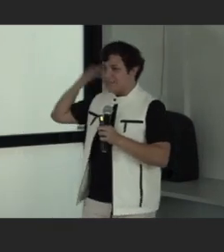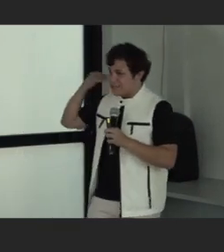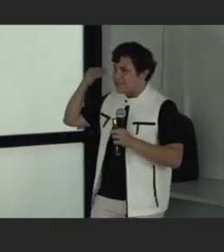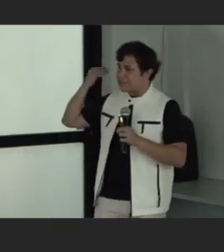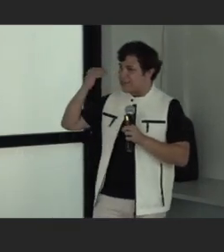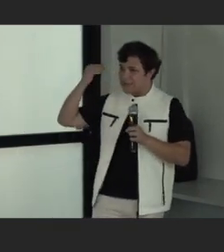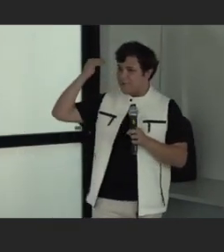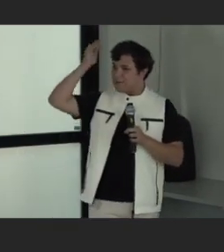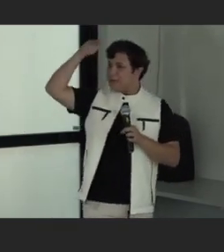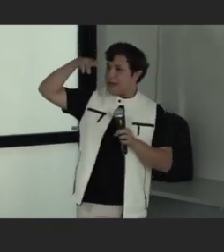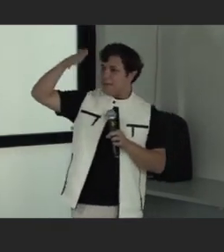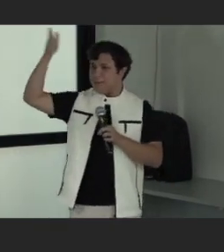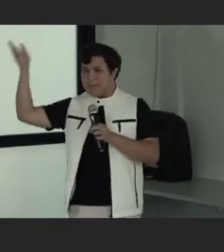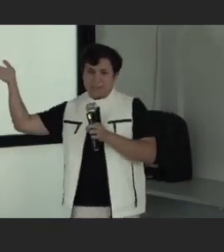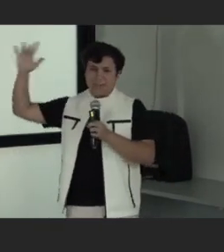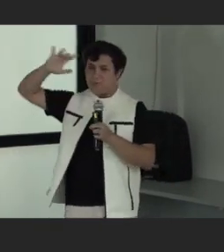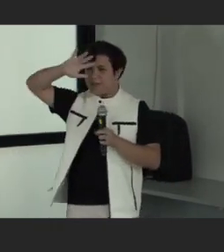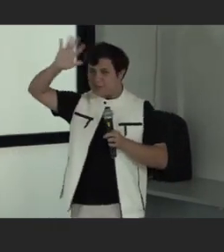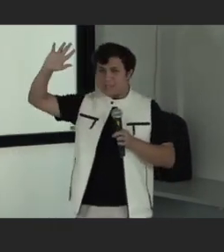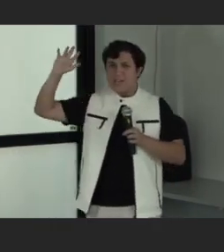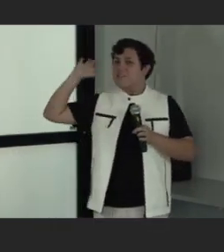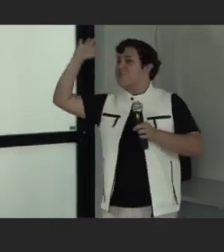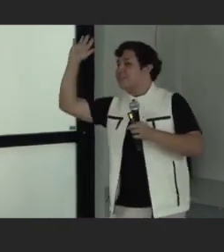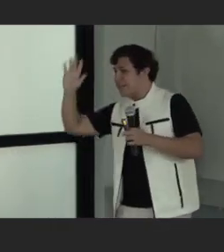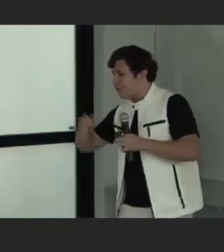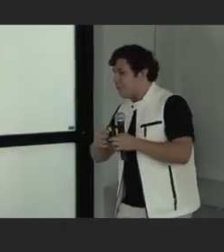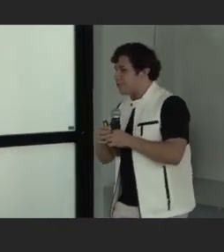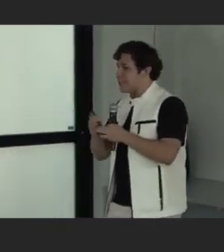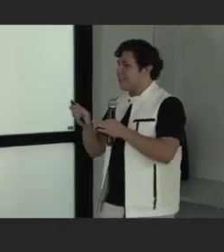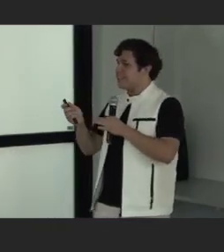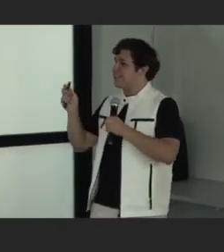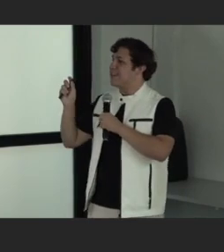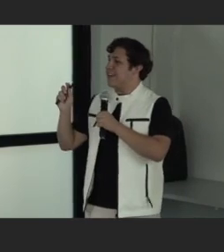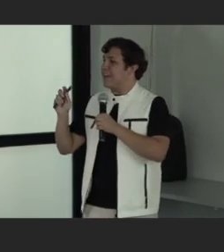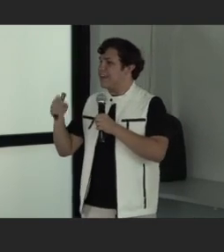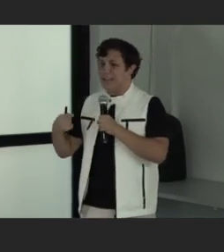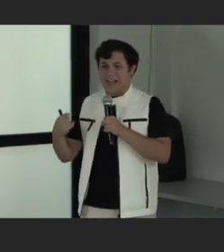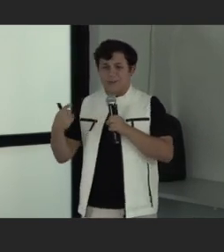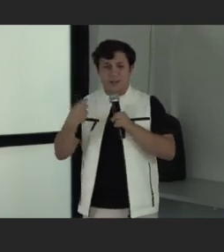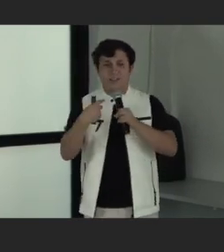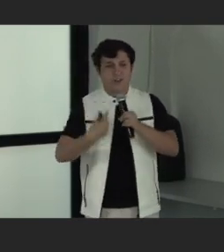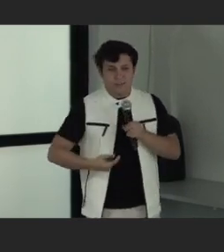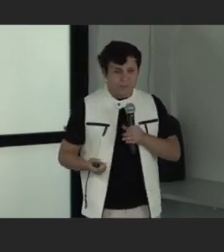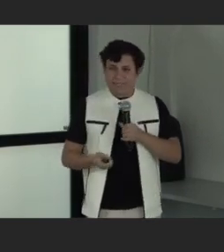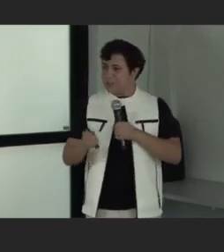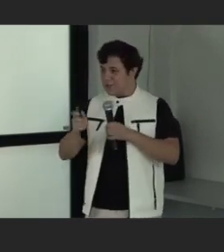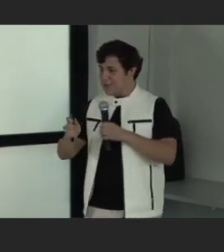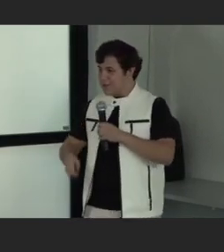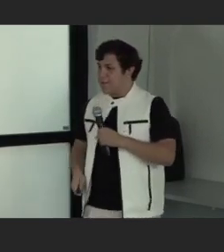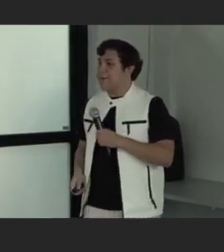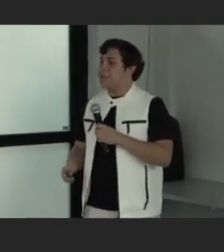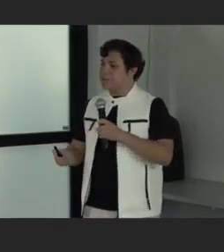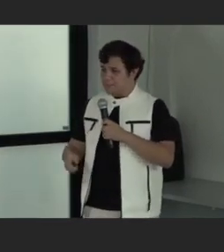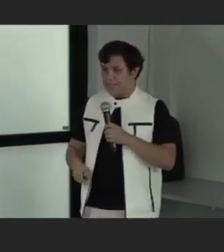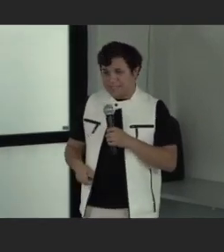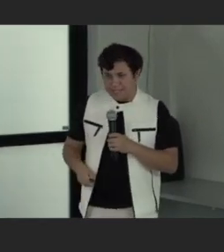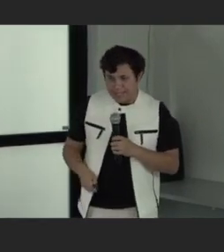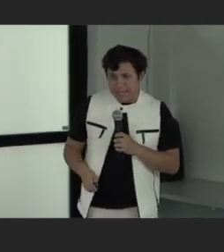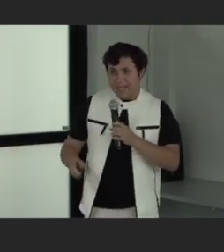nos expresábamos mal, bien, más o menos. No sé, como ustedes hagan una introspección, pero sí voy a necesitar que